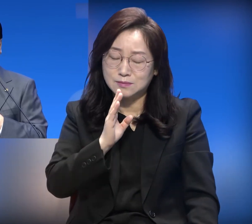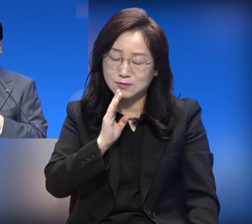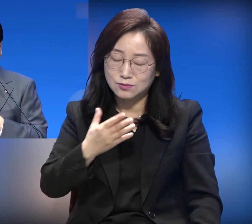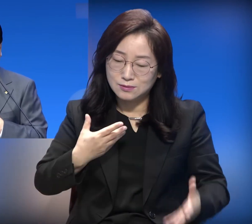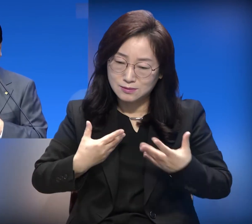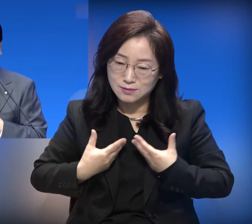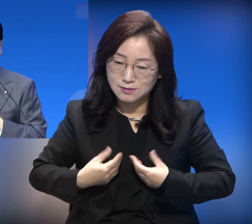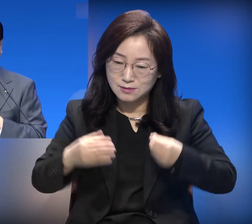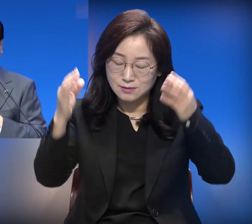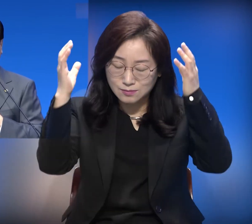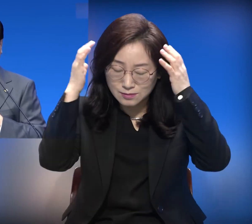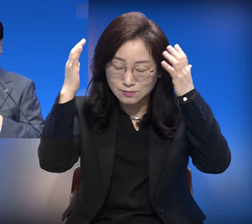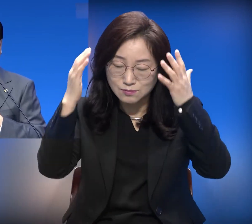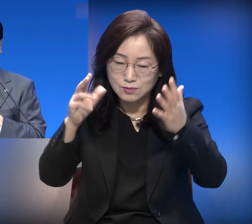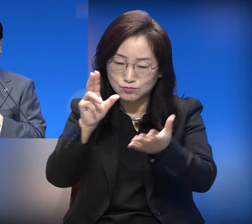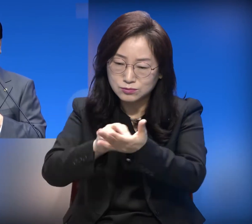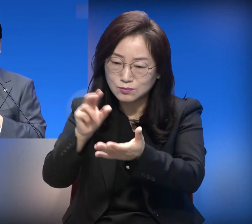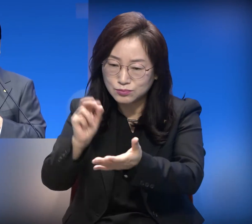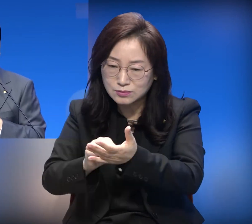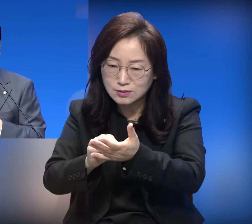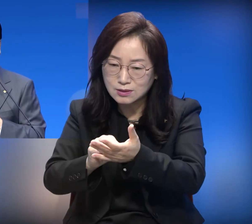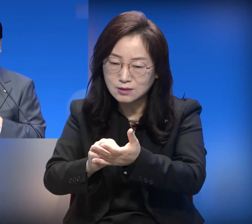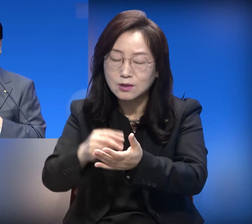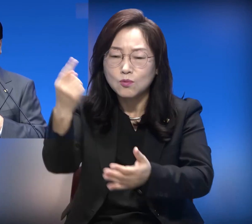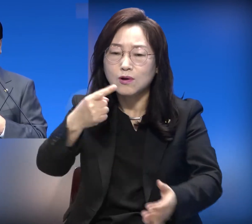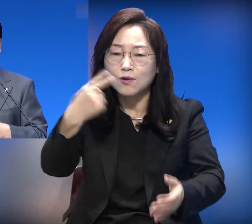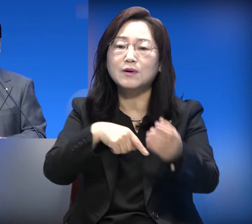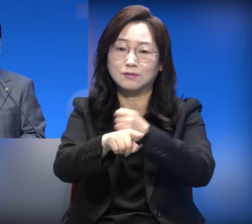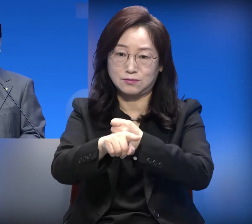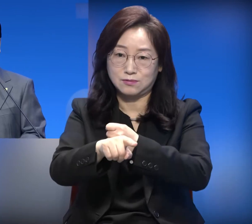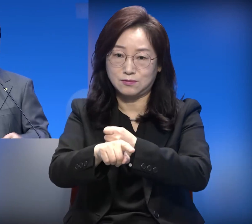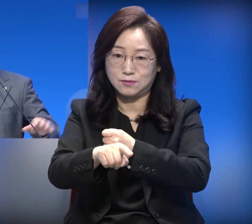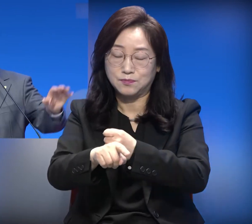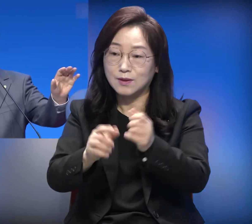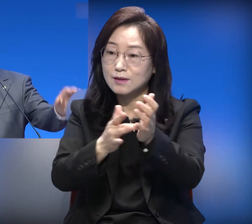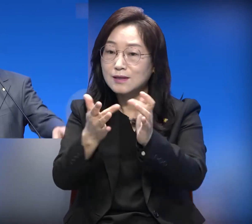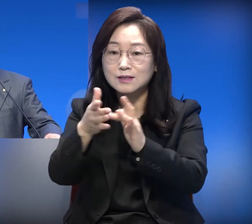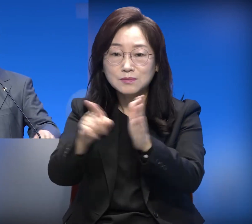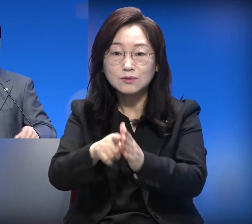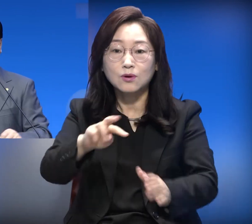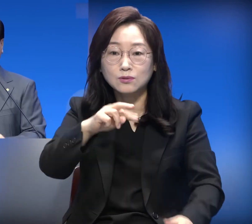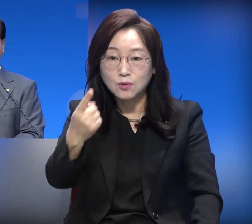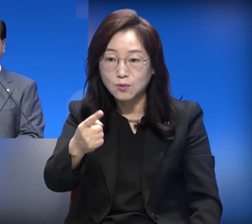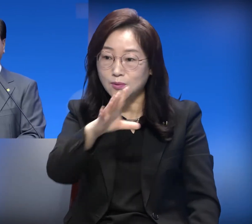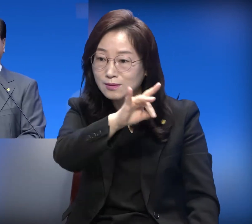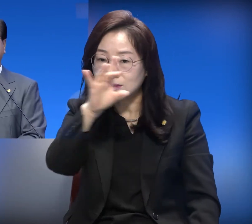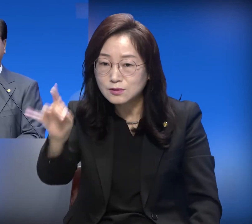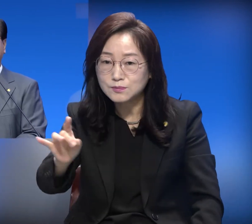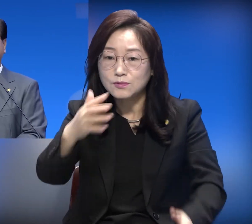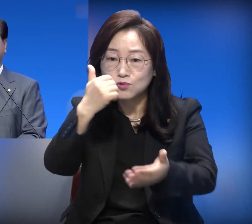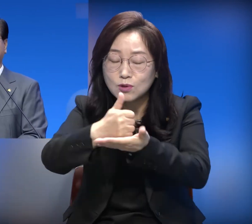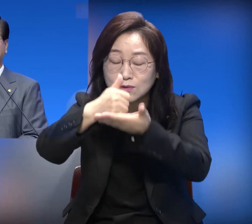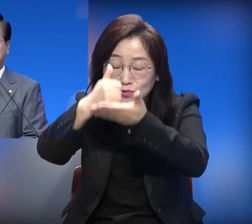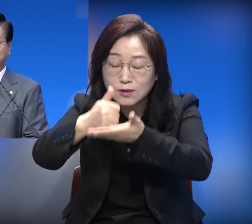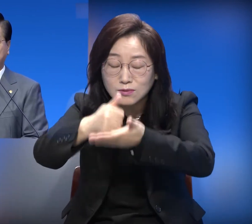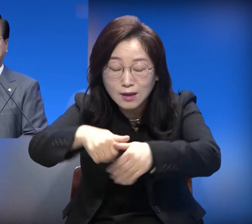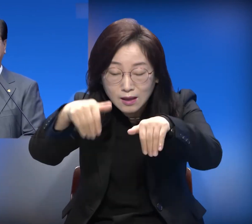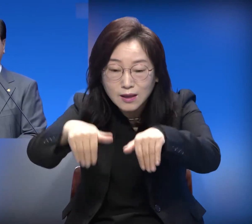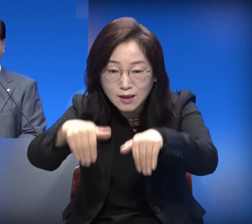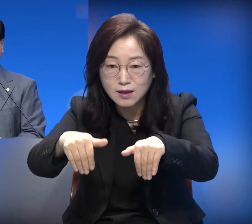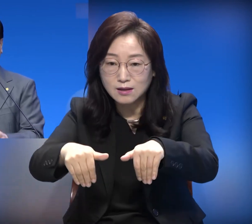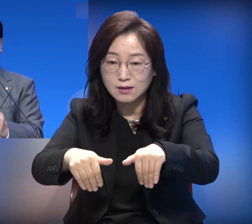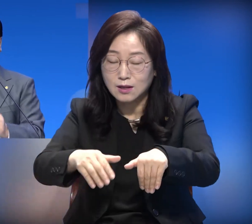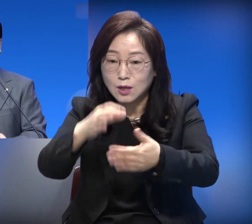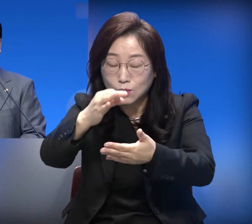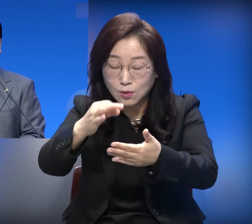가운데 고통을 당하며 살아가고 있는 것입니다. 예수를 믿는다고 하면서도 때때로 죄의 노예가 되고, 때때로 물질의 노예가